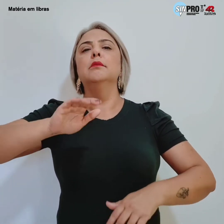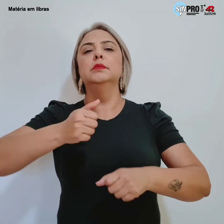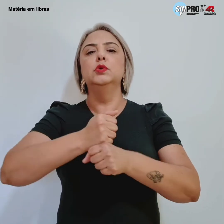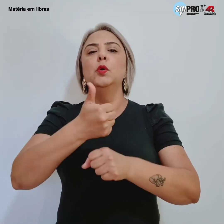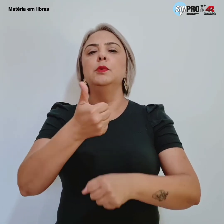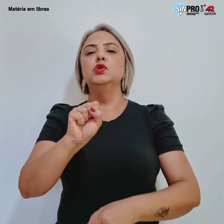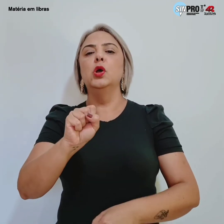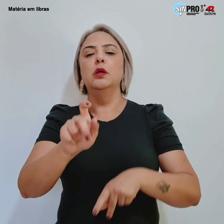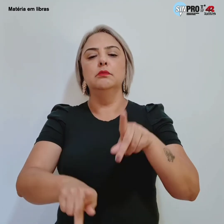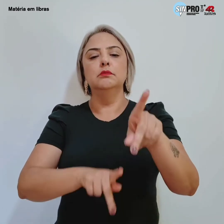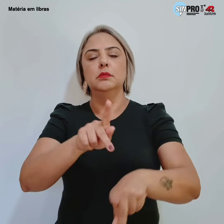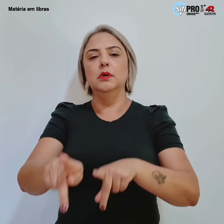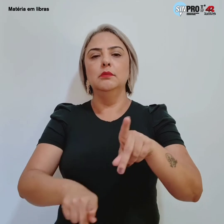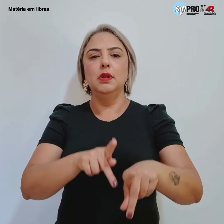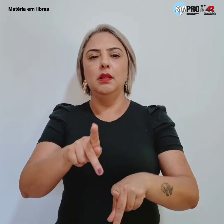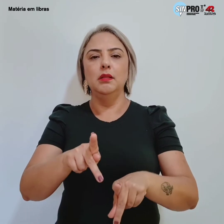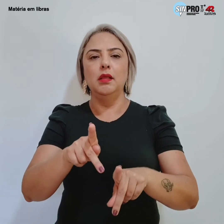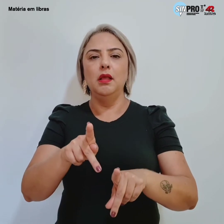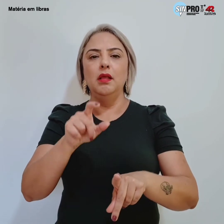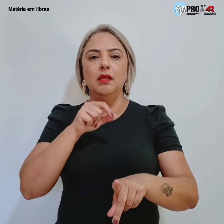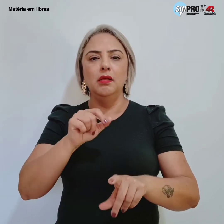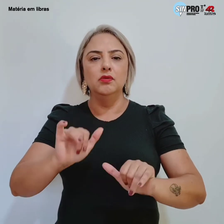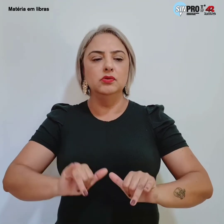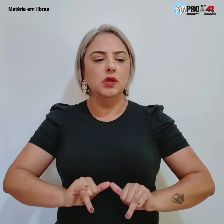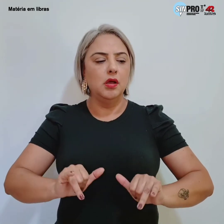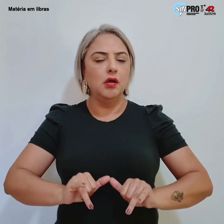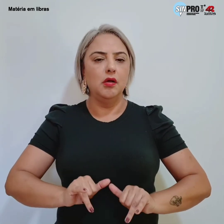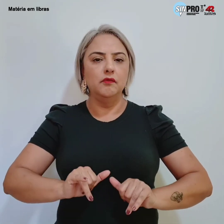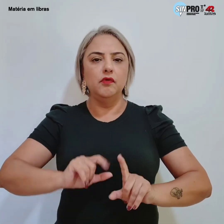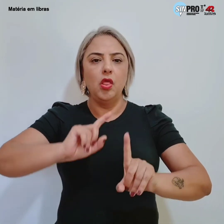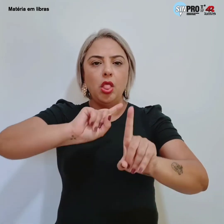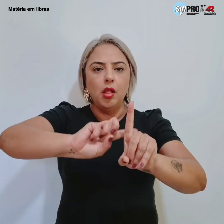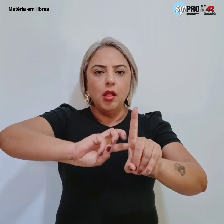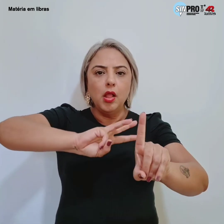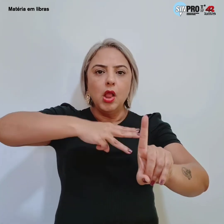2018 e a população foi submetida a um reajuste de